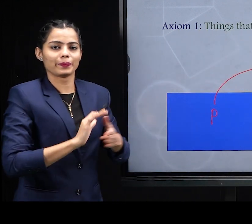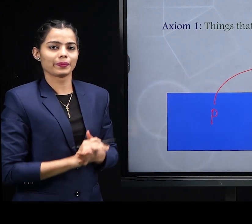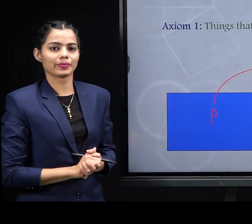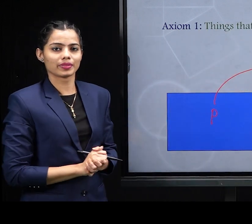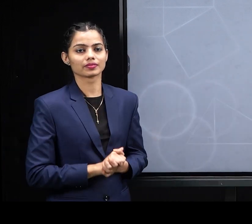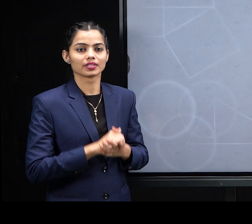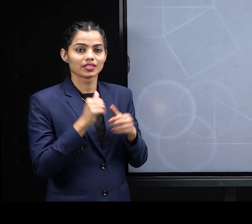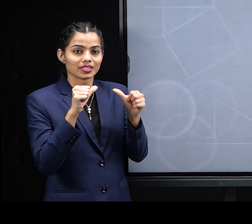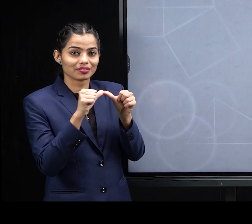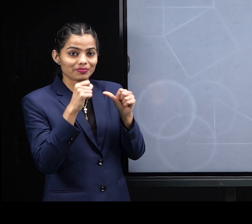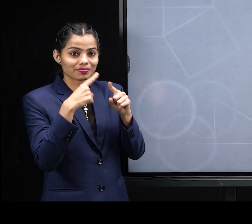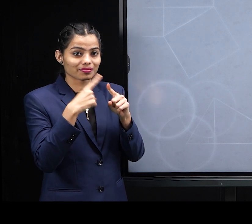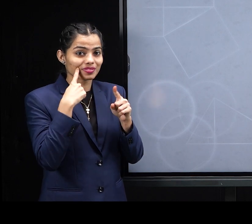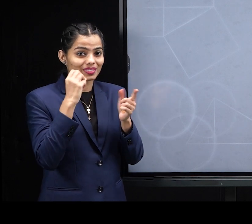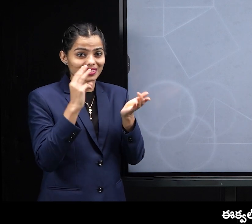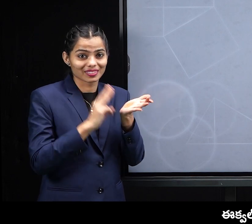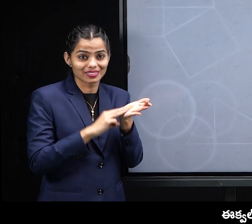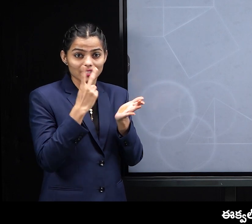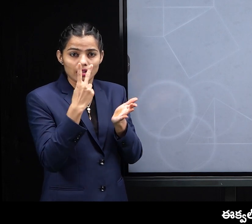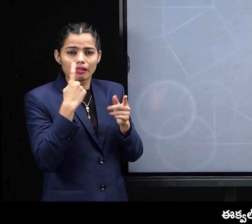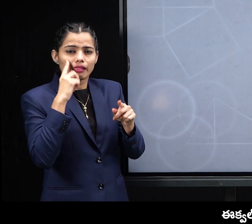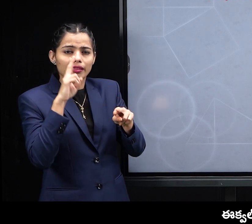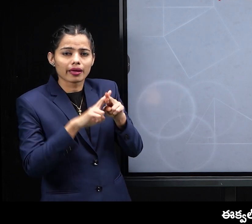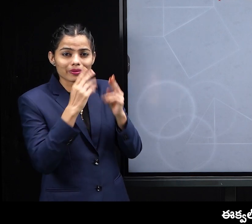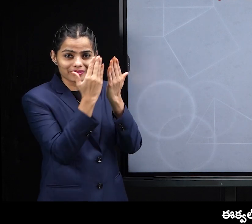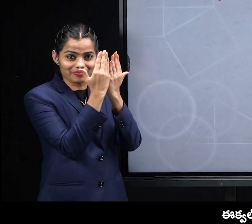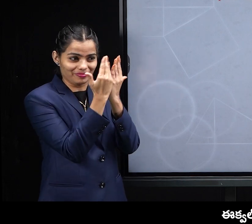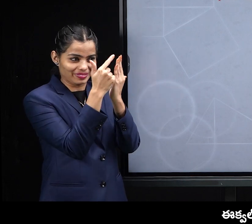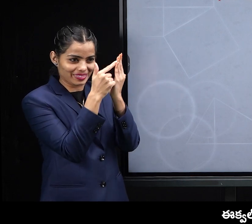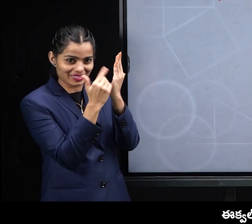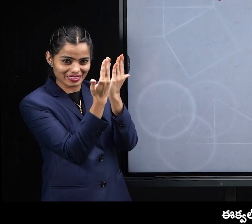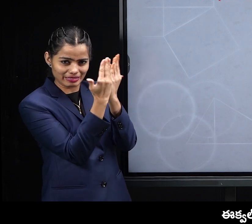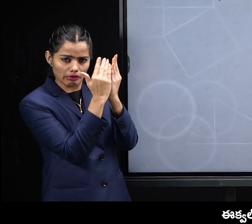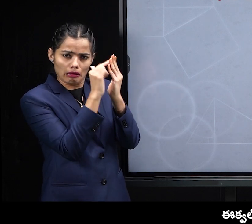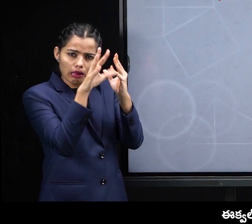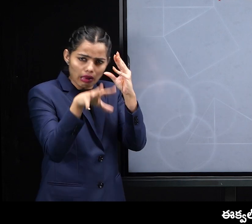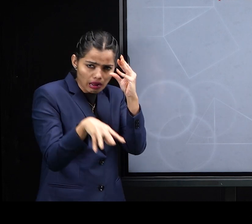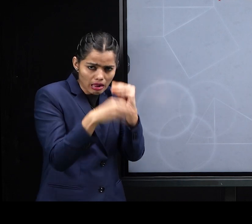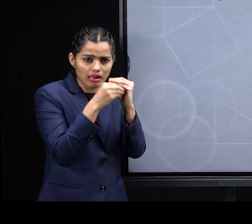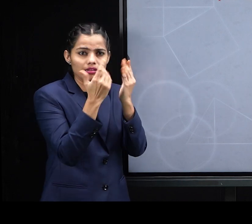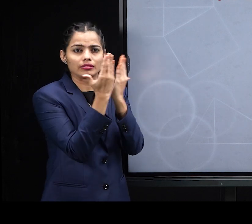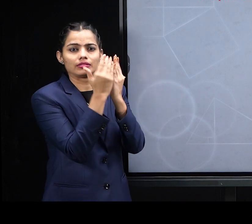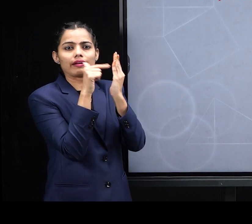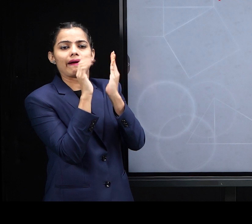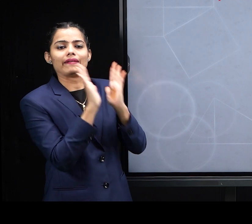సూత్రం రెండు ఇక్వల్లను ఇక్వల్స్కి జోడిస్తే మొత్తం సమానం